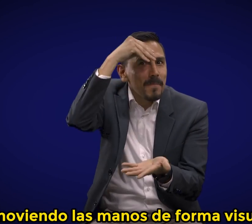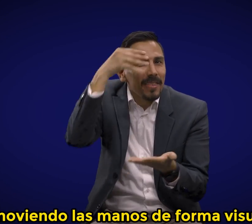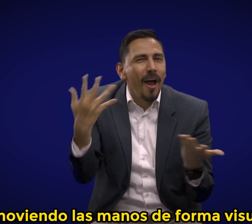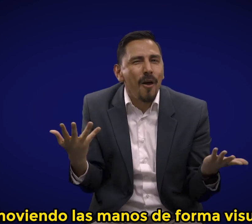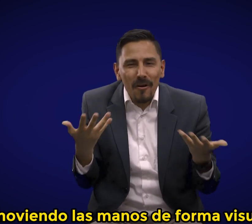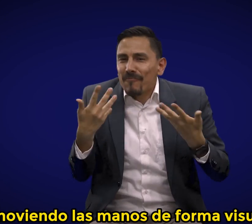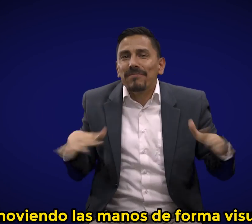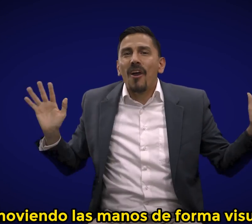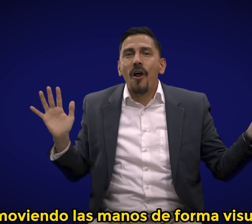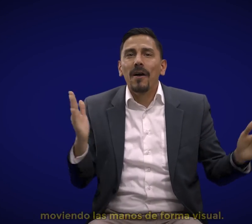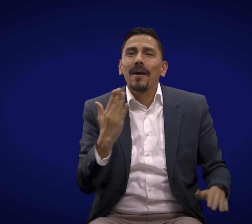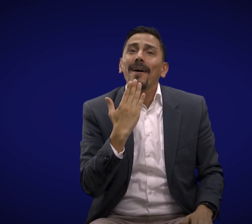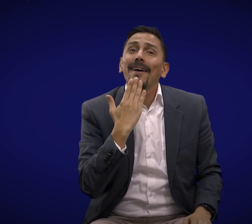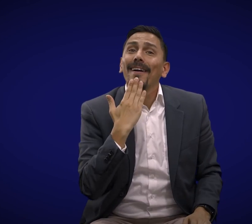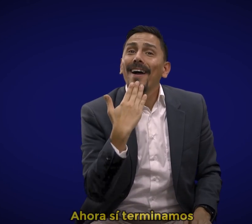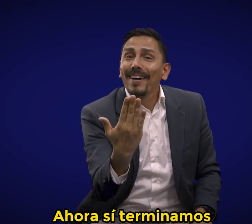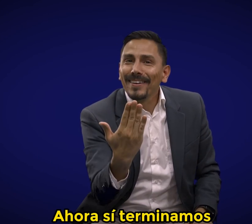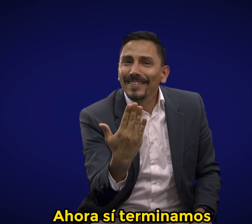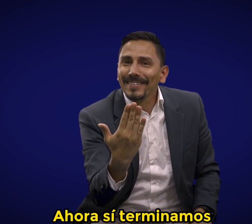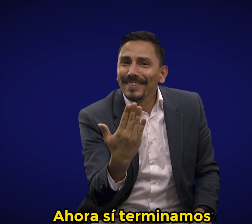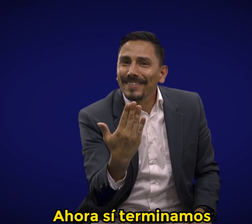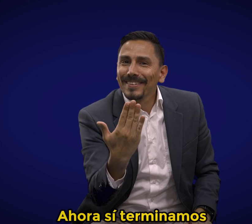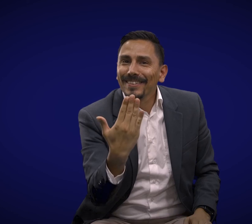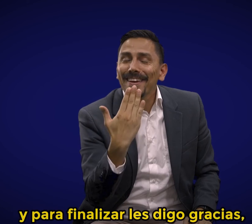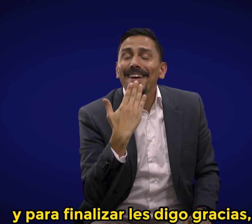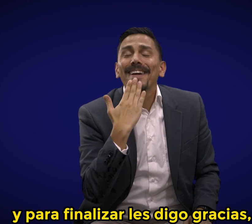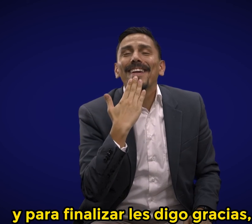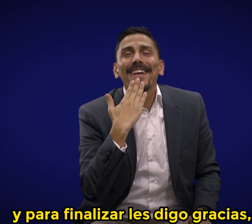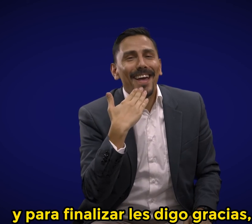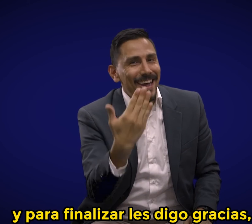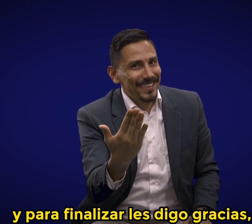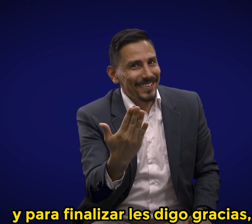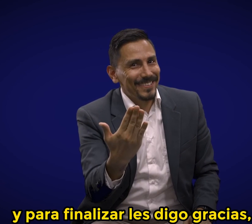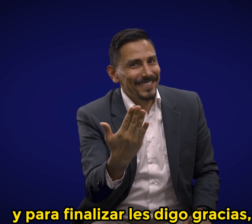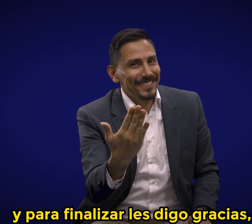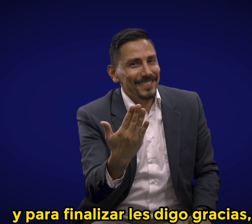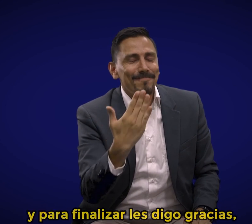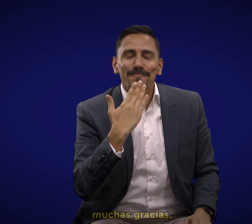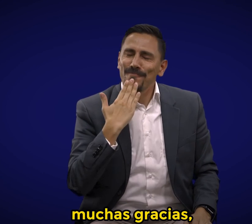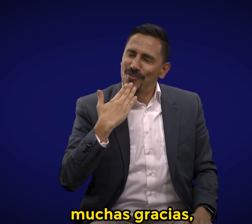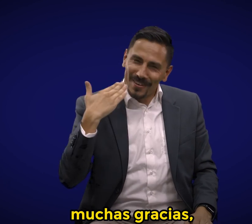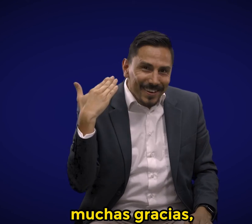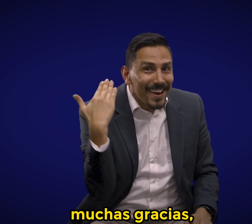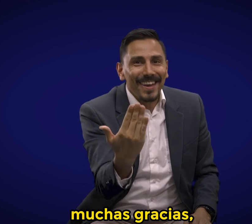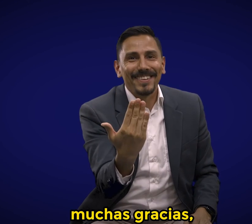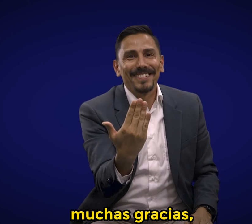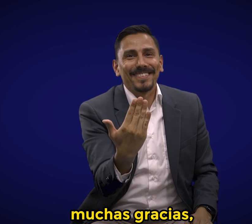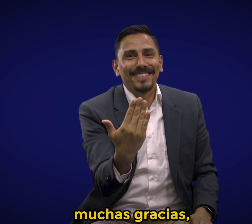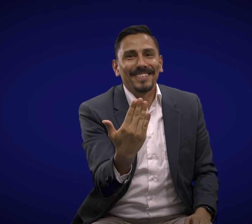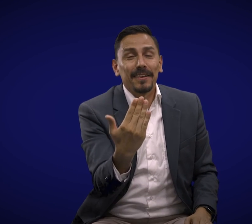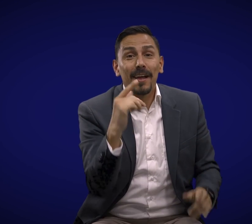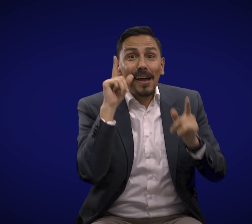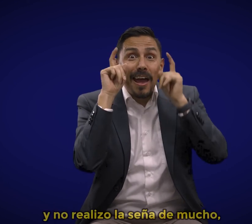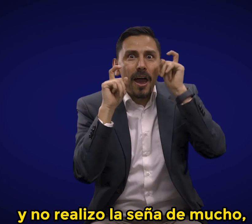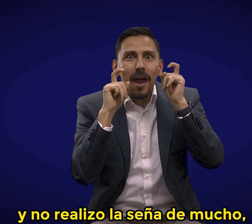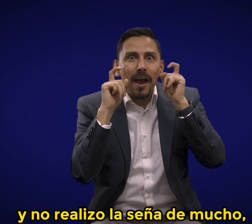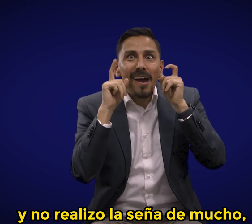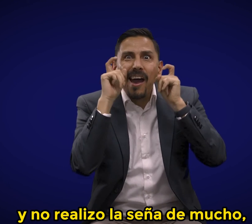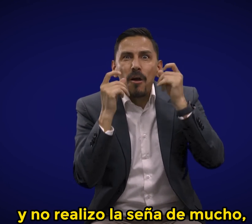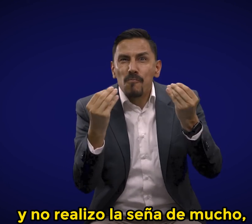manos de forma visual. Ahora sí terminamos y para finalizar les digo gracias. Muchas gracias. Y no realizo